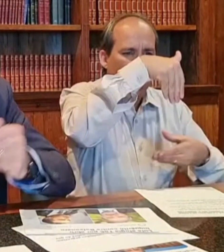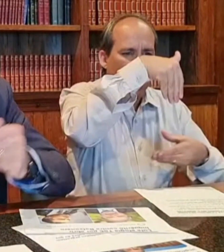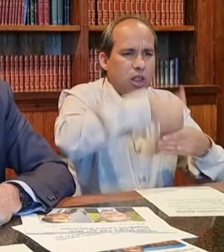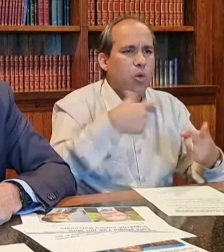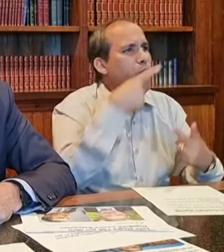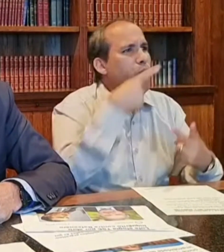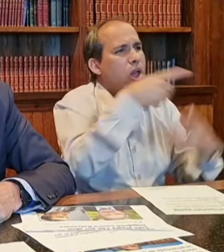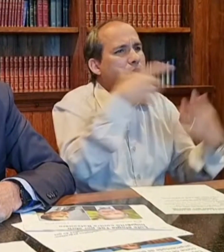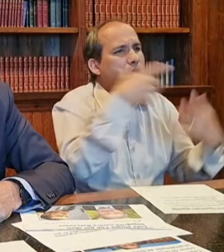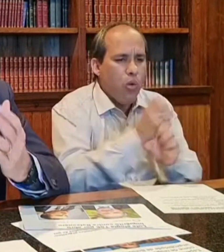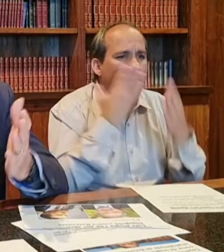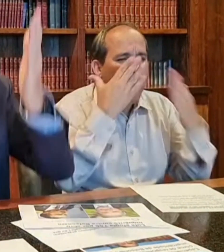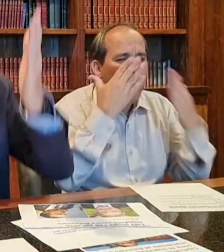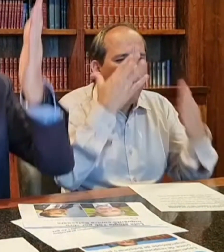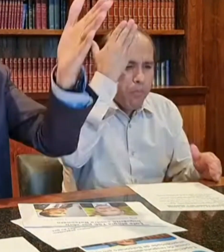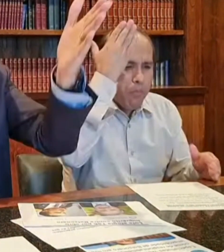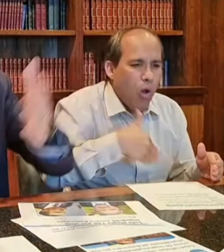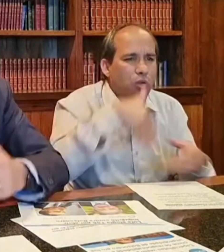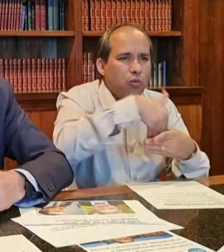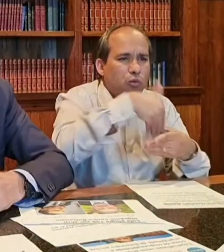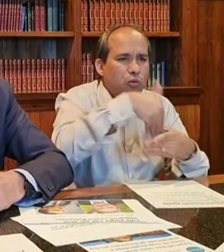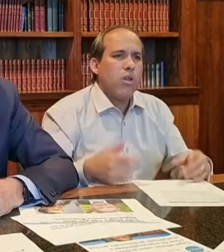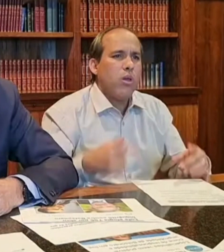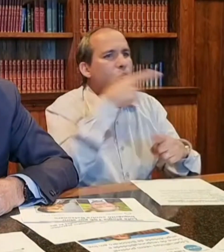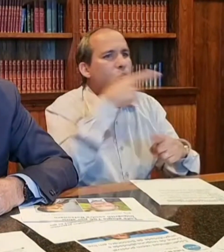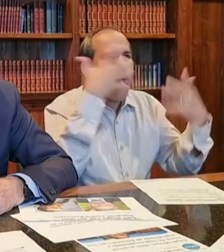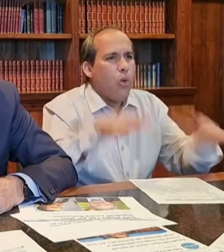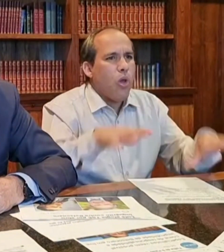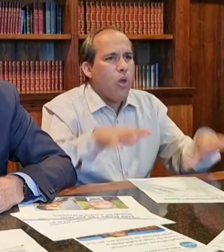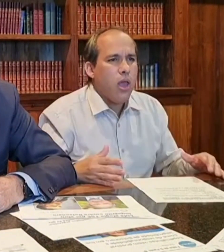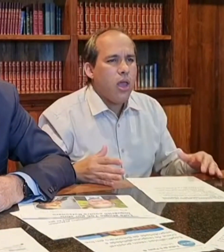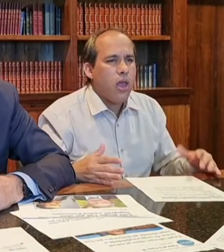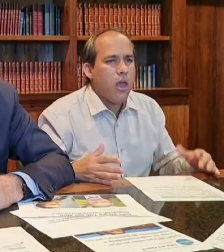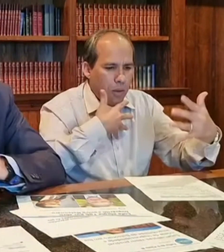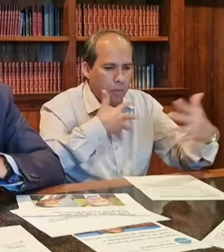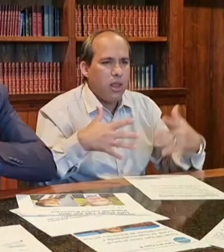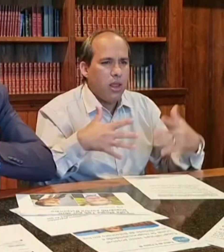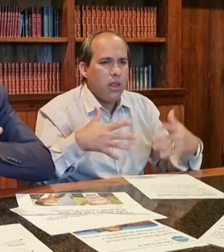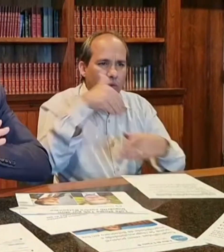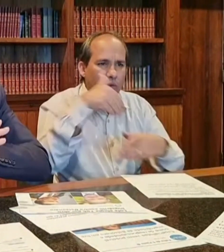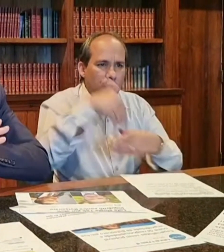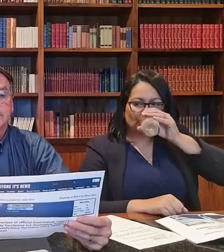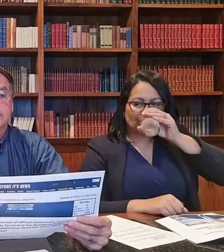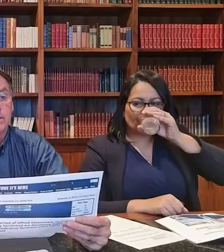previu alguma sanção do Facebook. Recomendo que leiam a notícia. Não vou ler aqui porque posso ter problemas com a minha